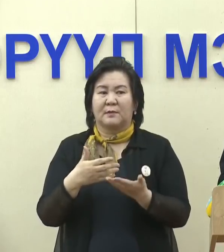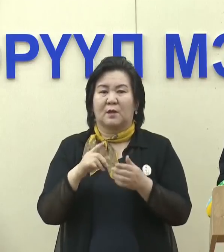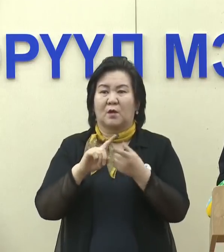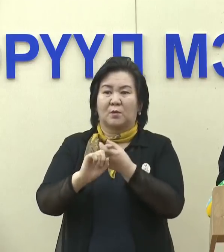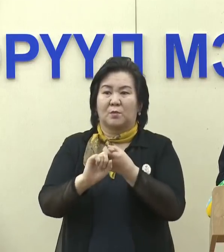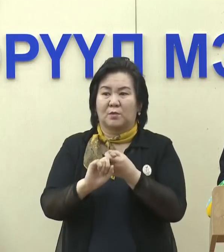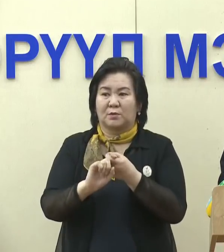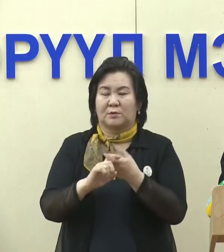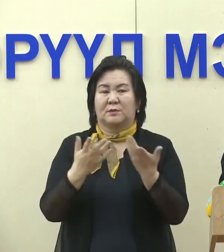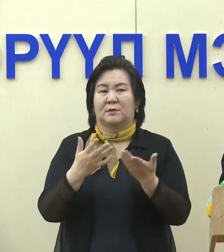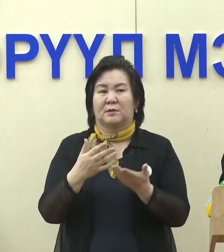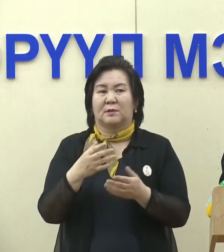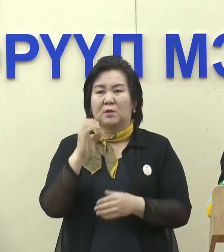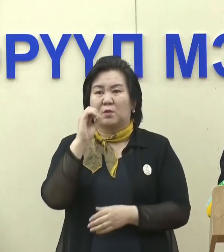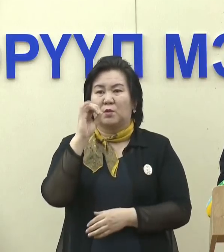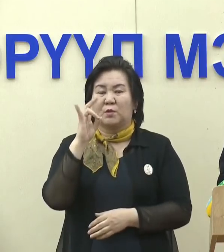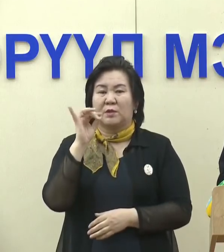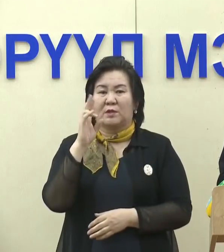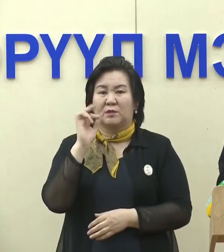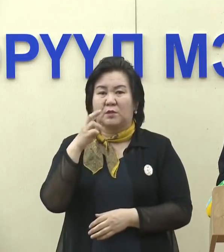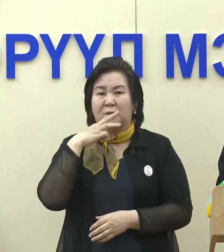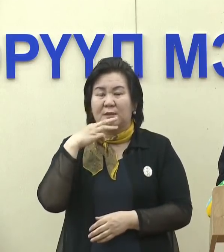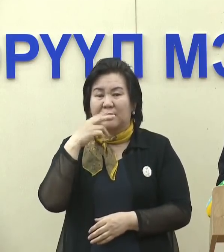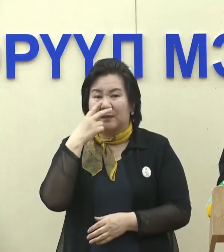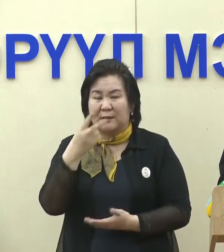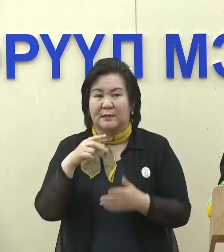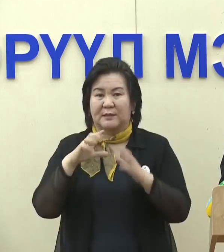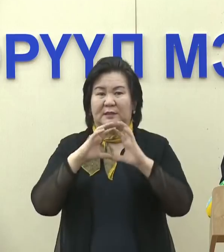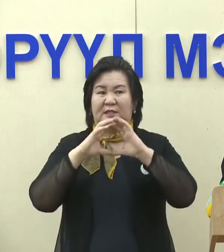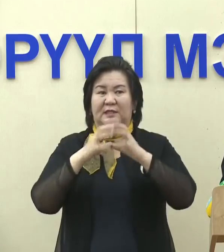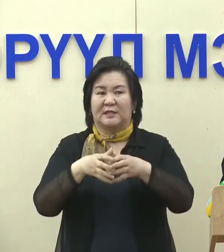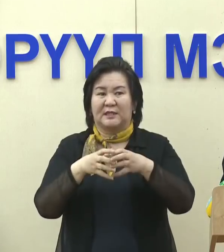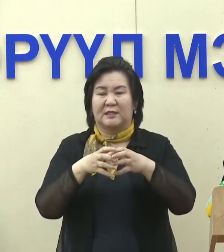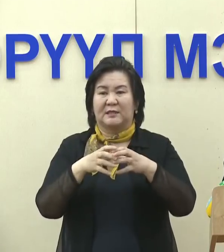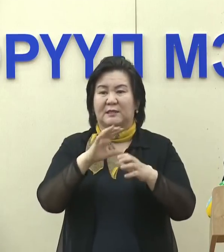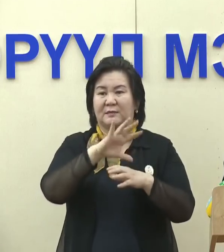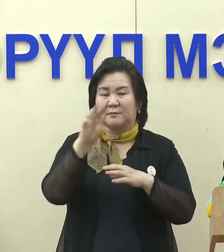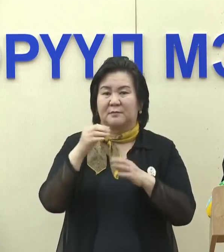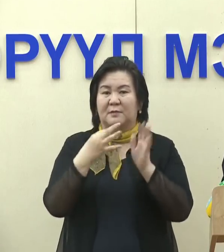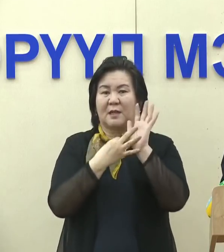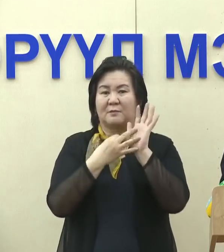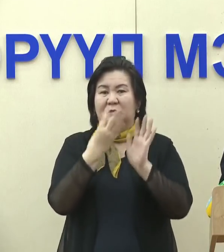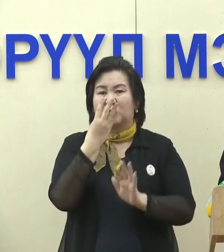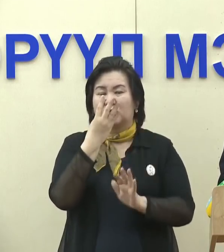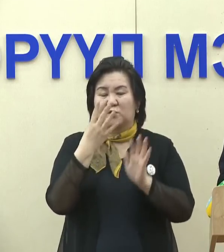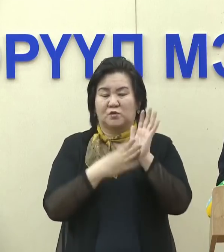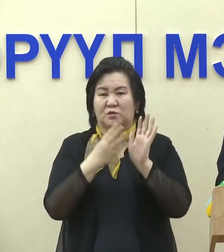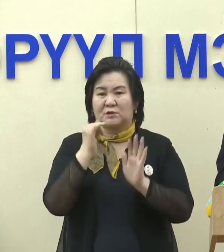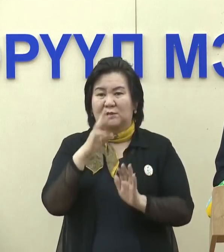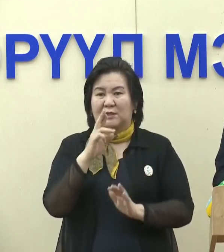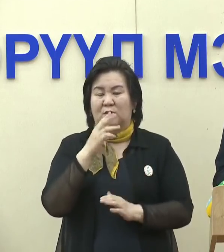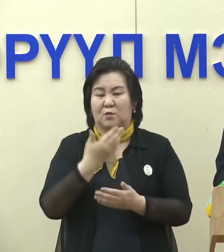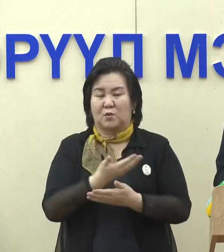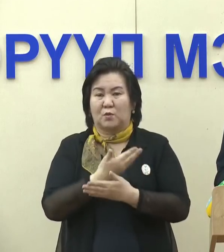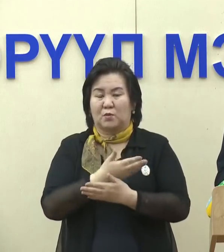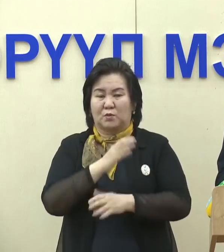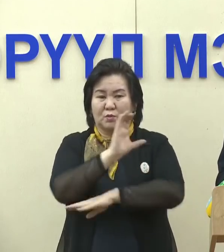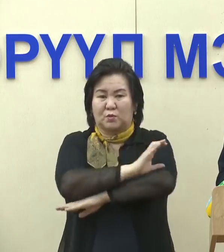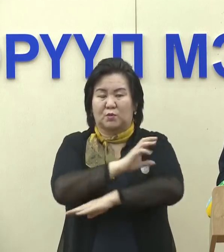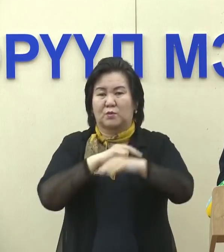холбогдуулж ЮНЕСКОгийн өгсөн мэдээлэлээс харвал өнөөдөр дэлхийн хэмжээнд 849 сая хүүхэд